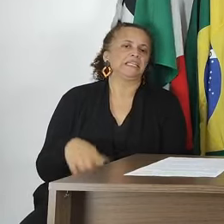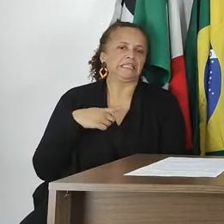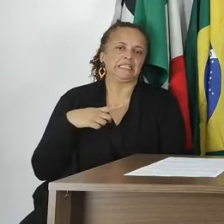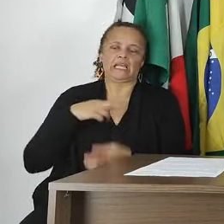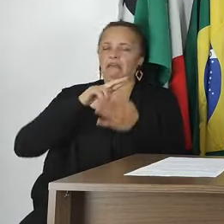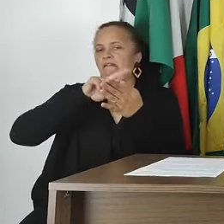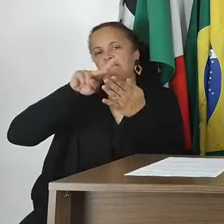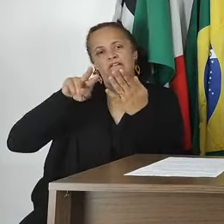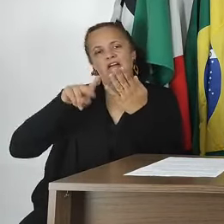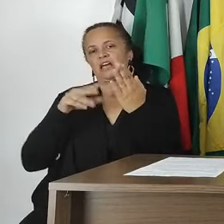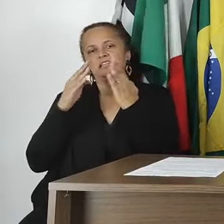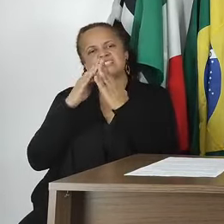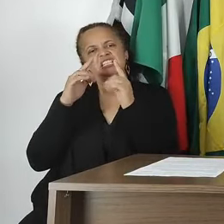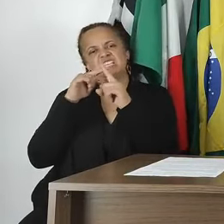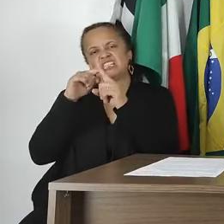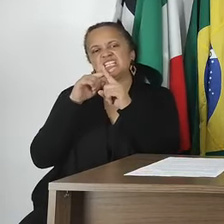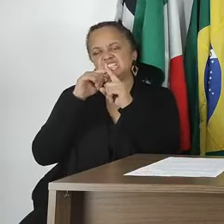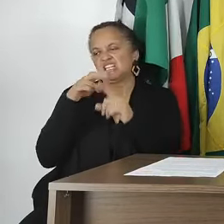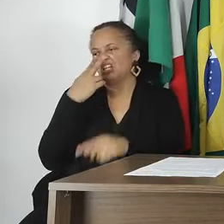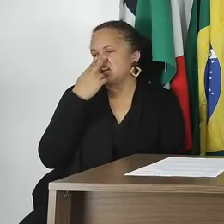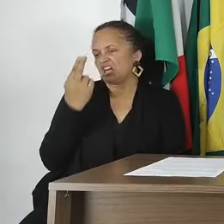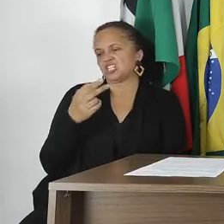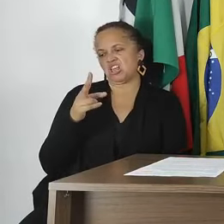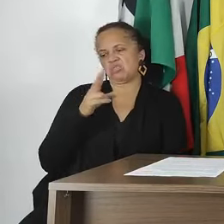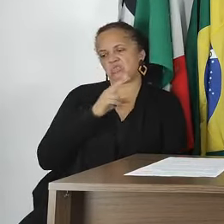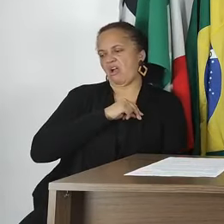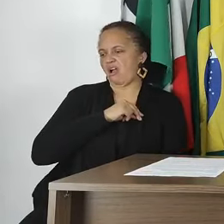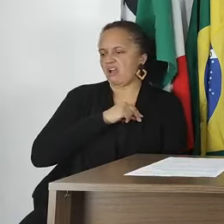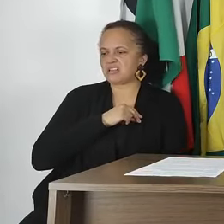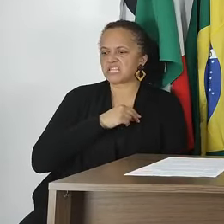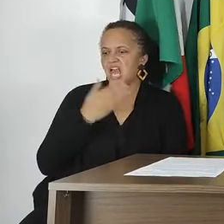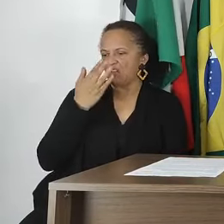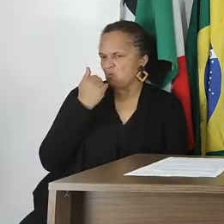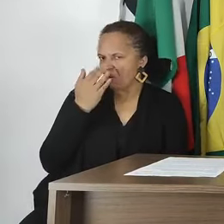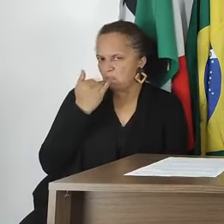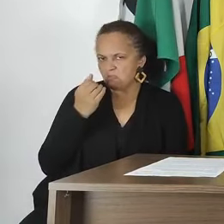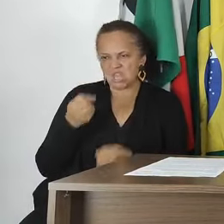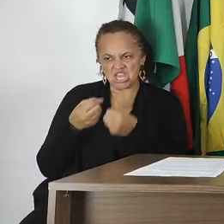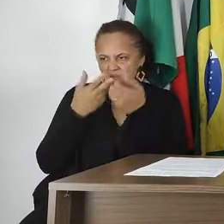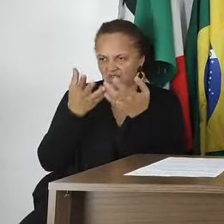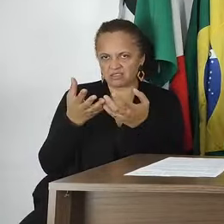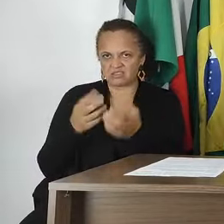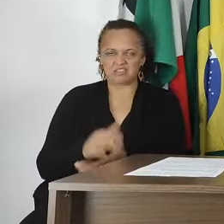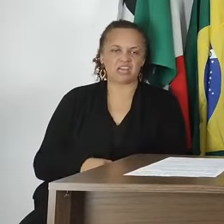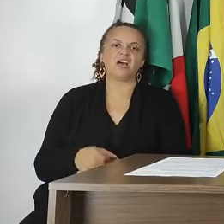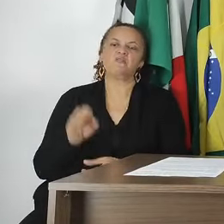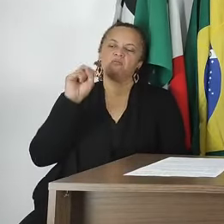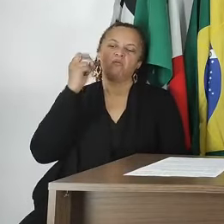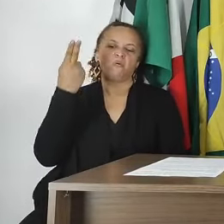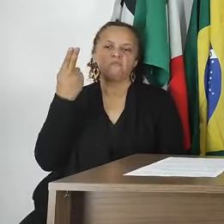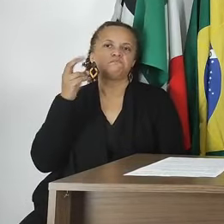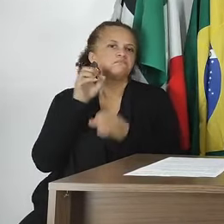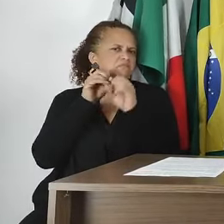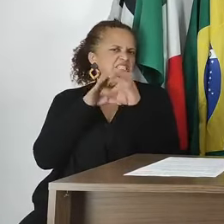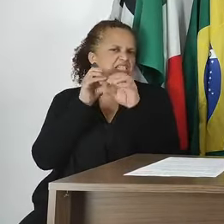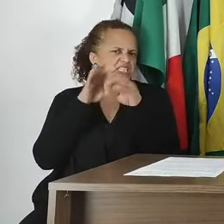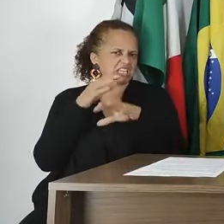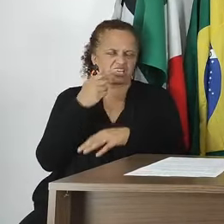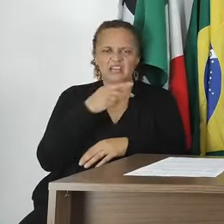de arrecadação de alimentos, esse trabalho de pregar para um morador de rua,